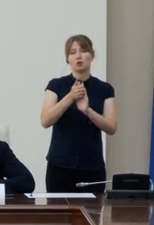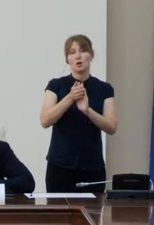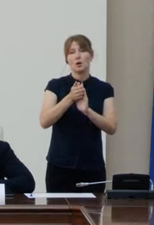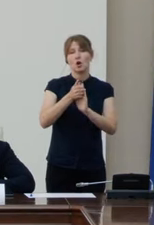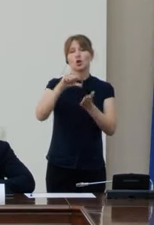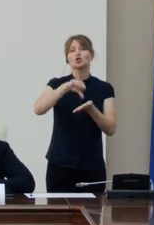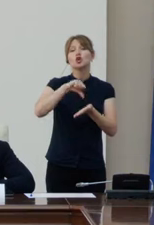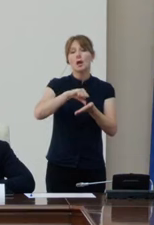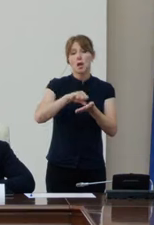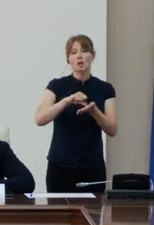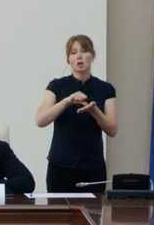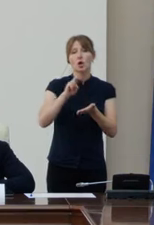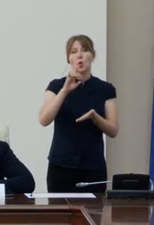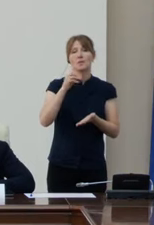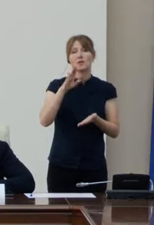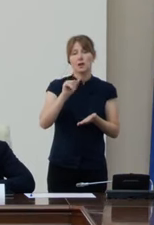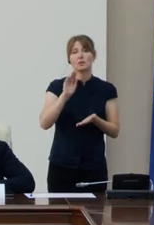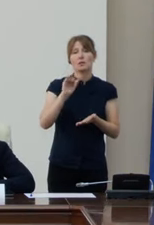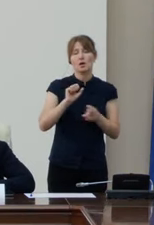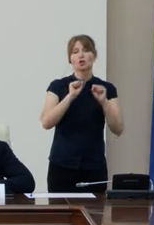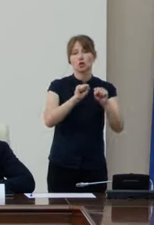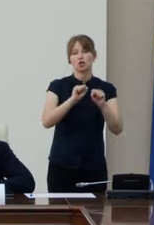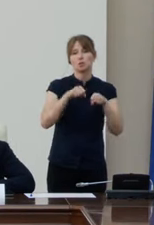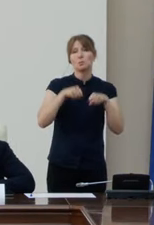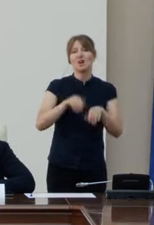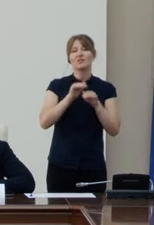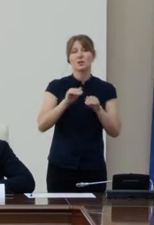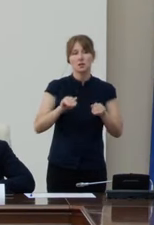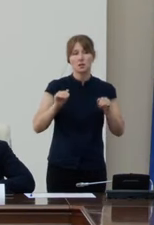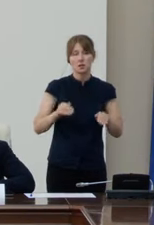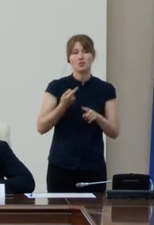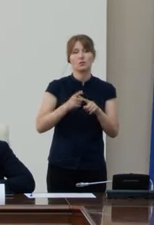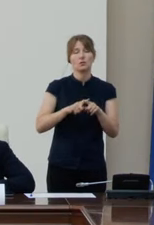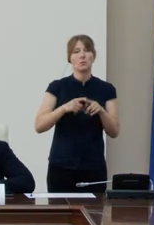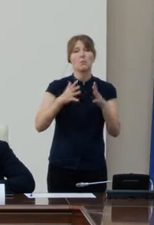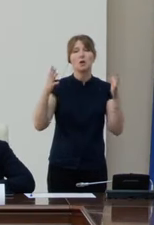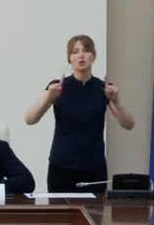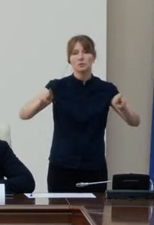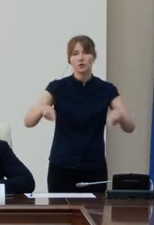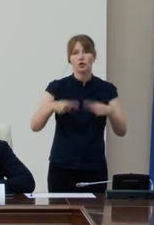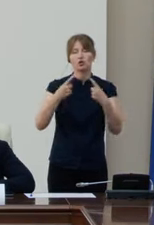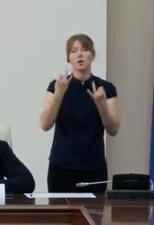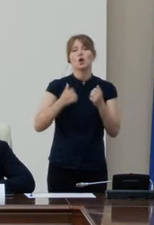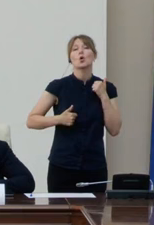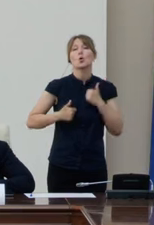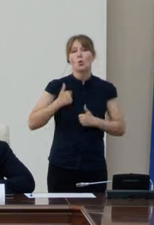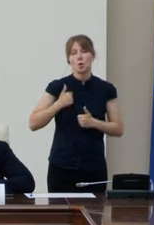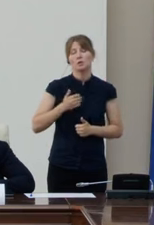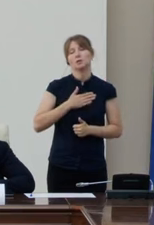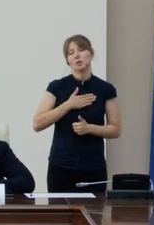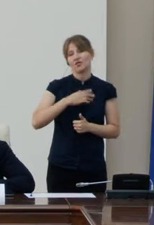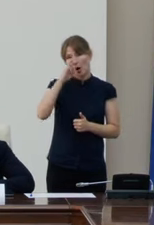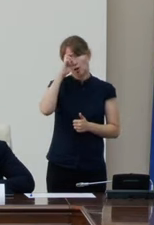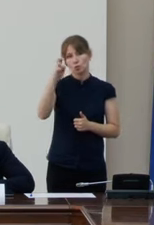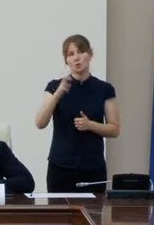pentru protecția drepturilor copilului, deci este o mare realizare și mândrie pentru țara noastră. Felicitări